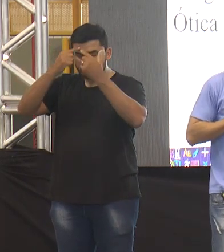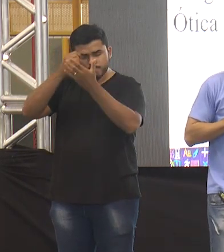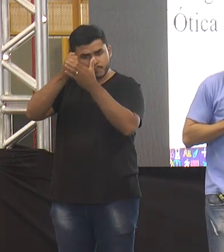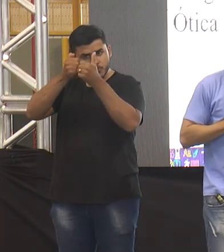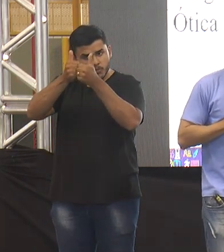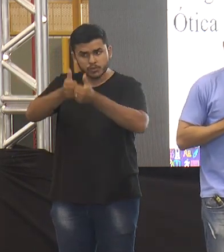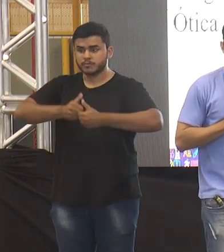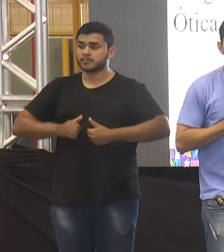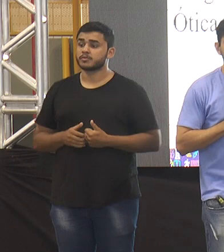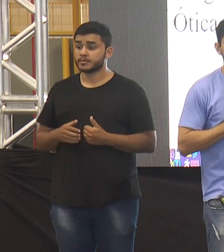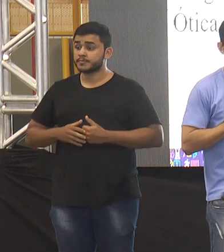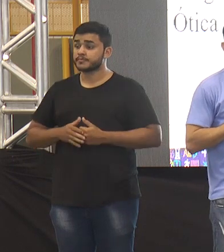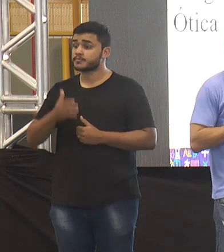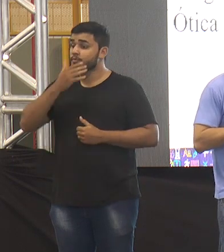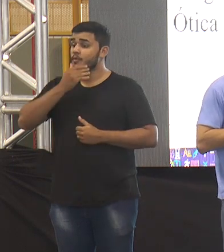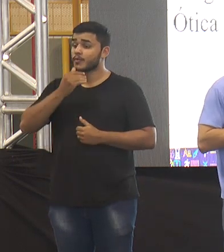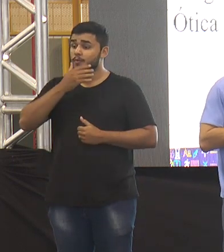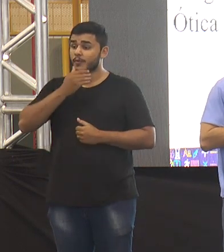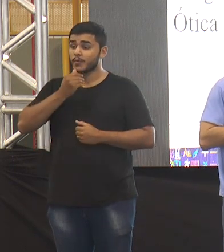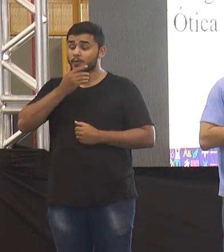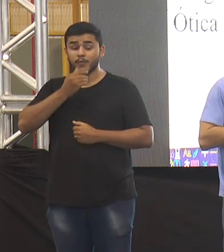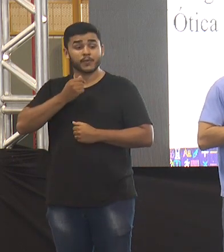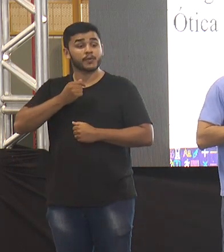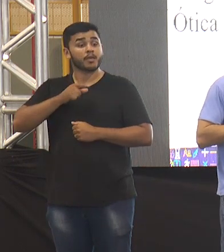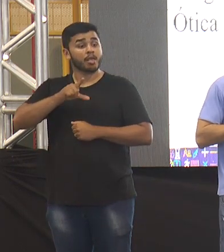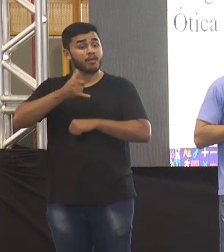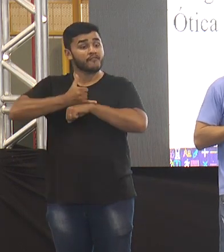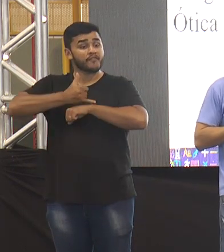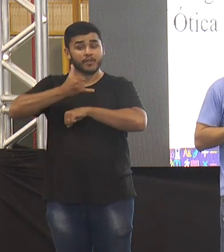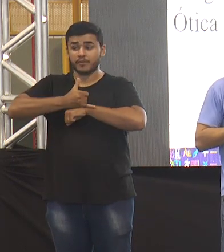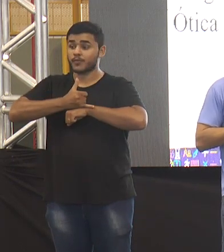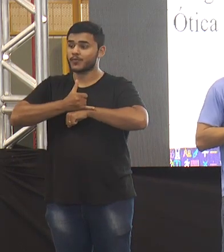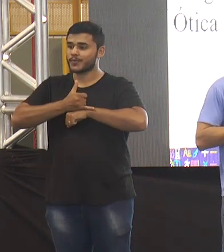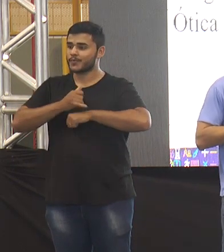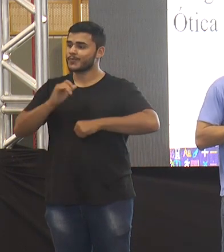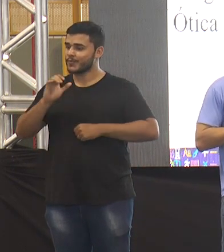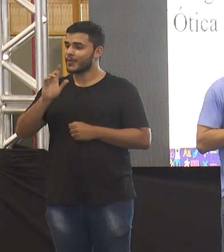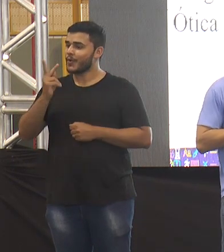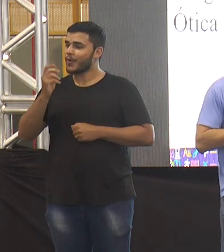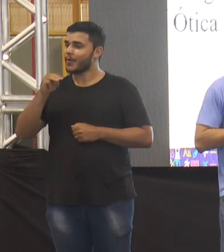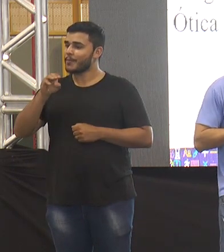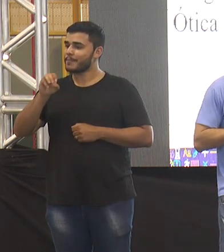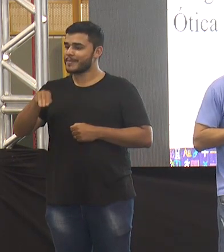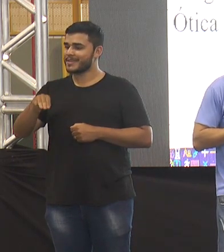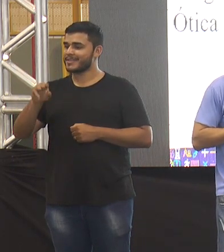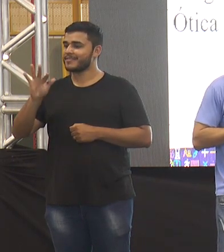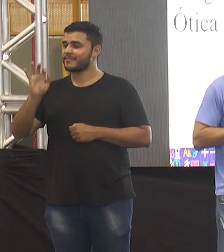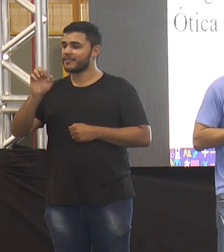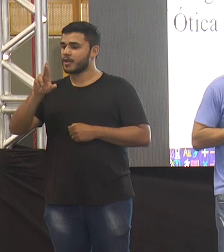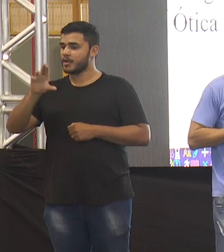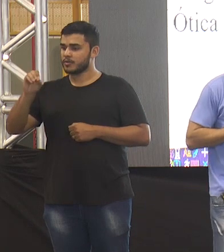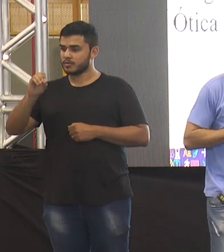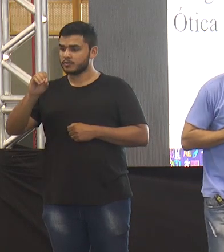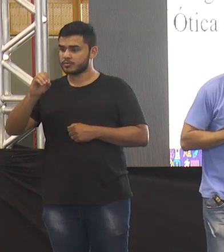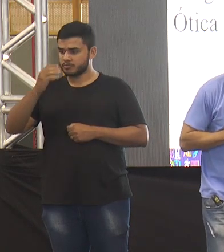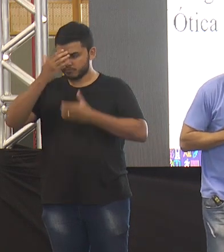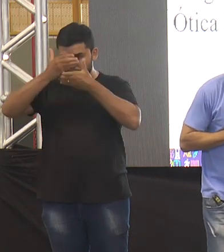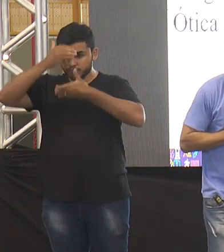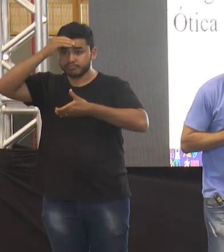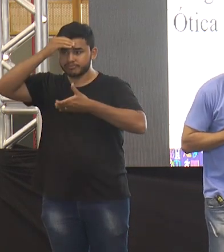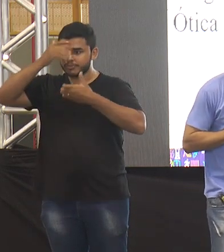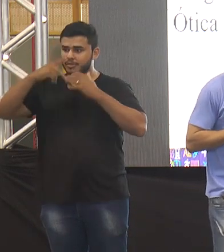O Homem de Ferro é plano ou é esférico? É esférico. Ele não tem uma conduta só. Ele